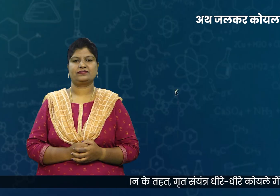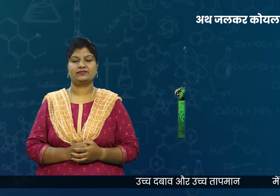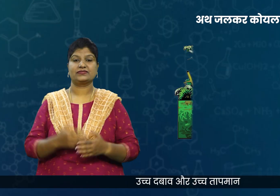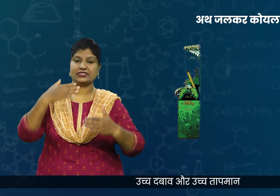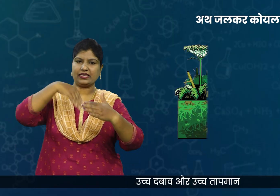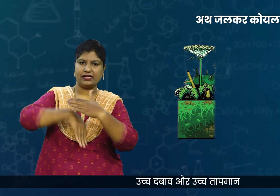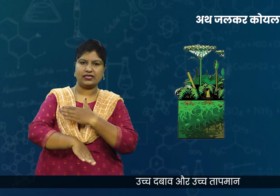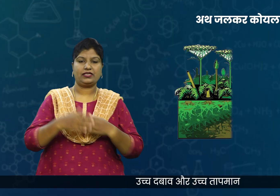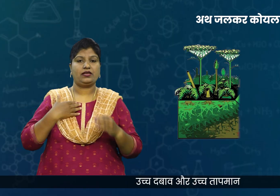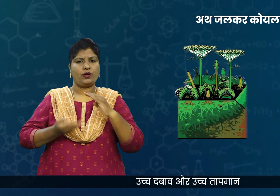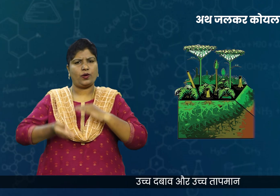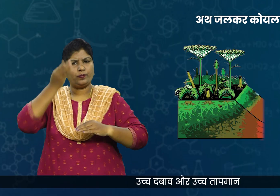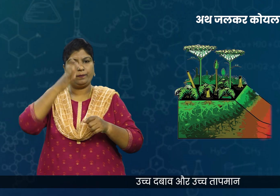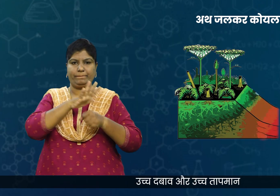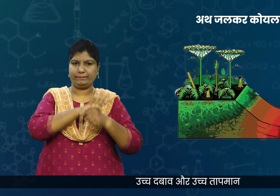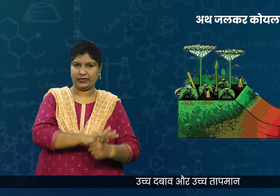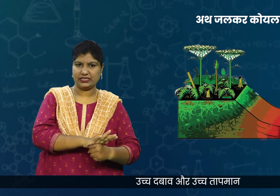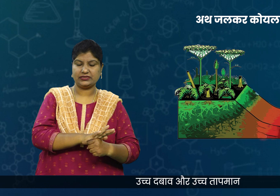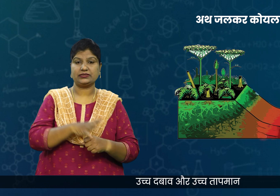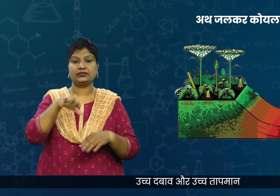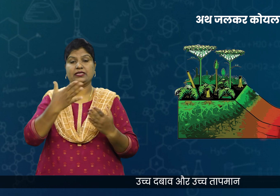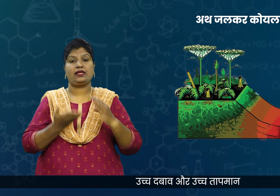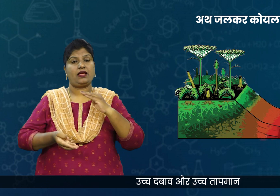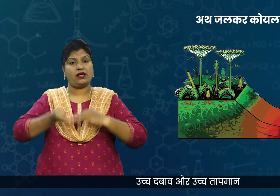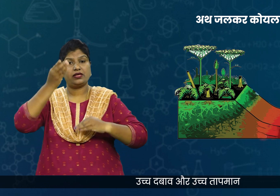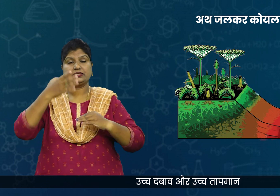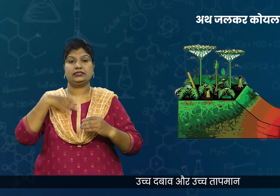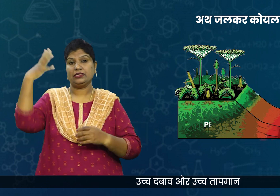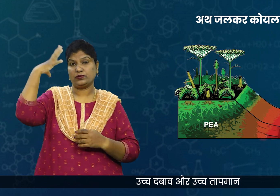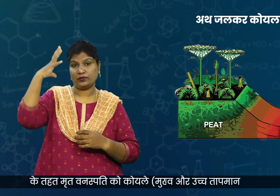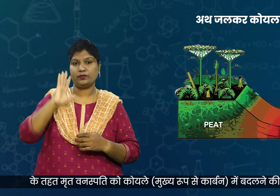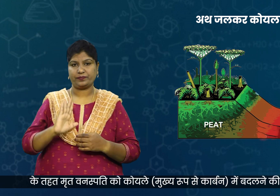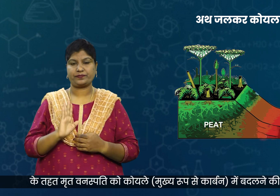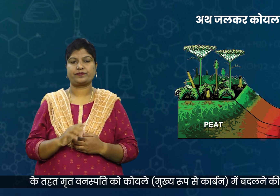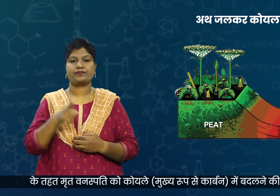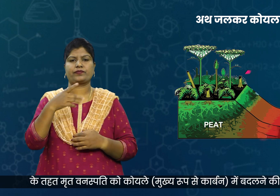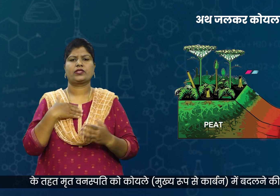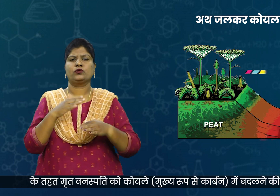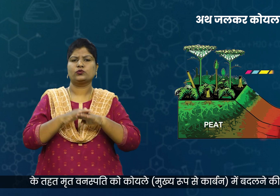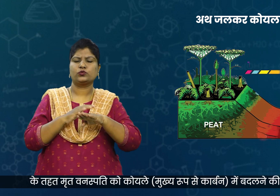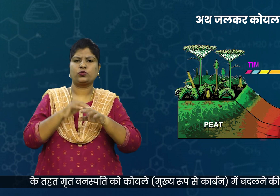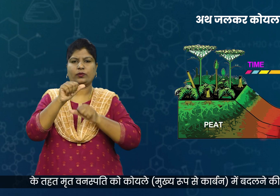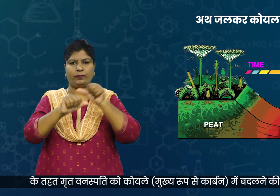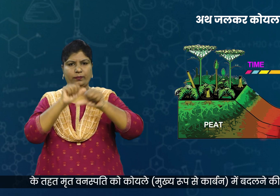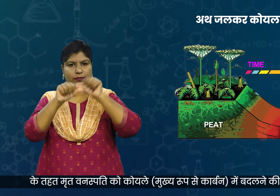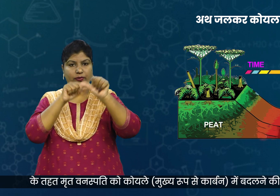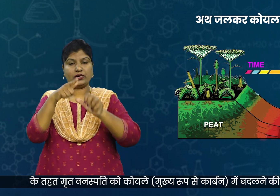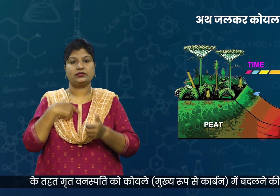उच्च दबाव और उच्च तापमान के तहत मृत वनस्पति को कोयले